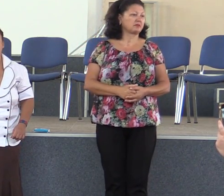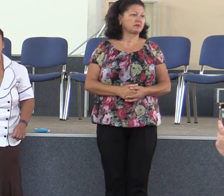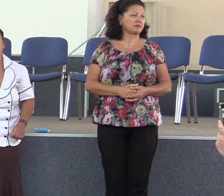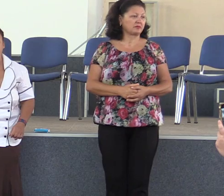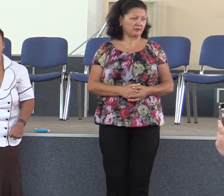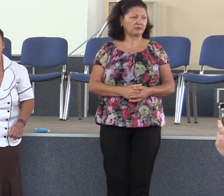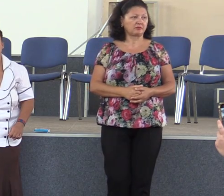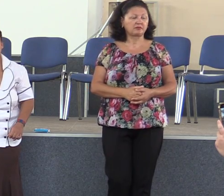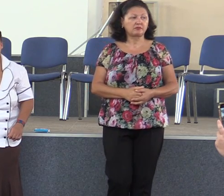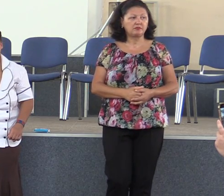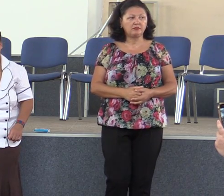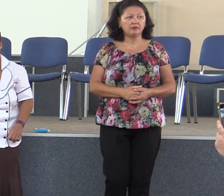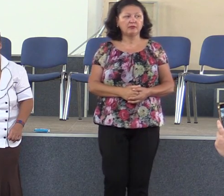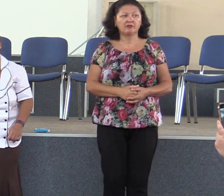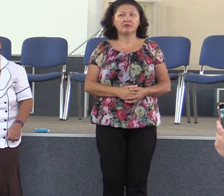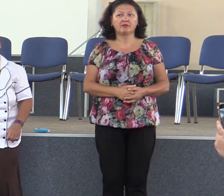Și vreau să vă spun.